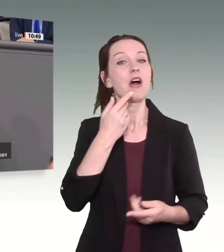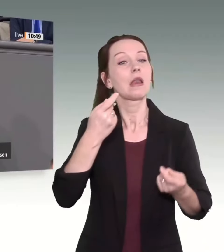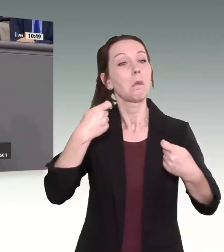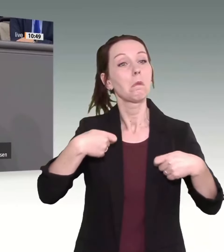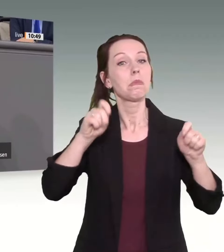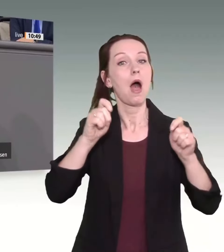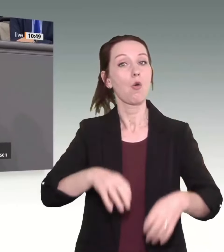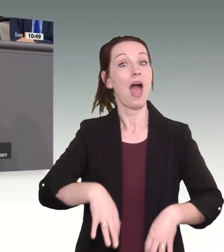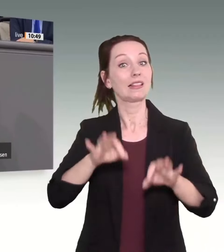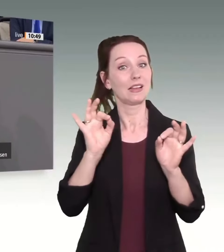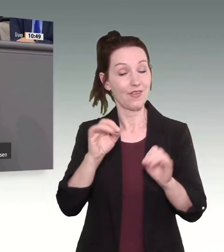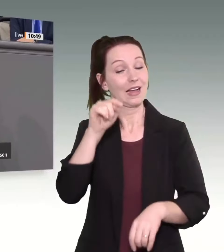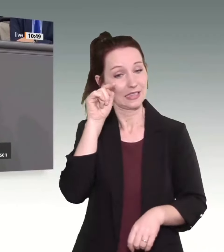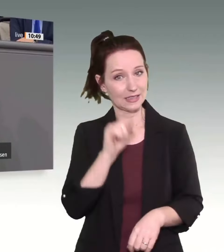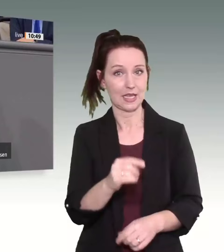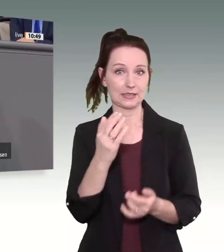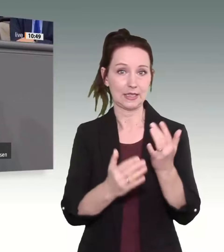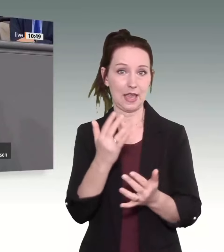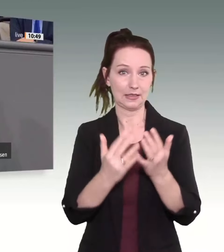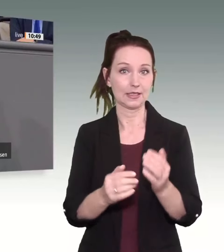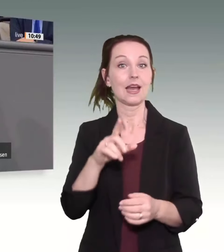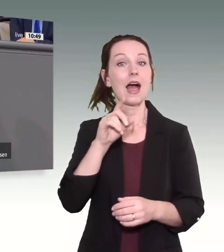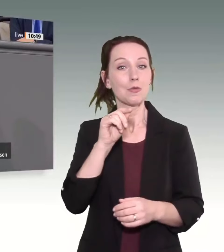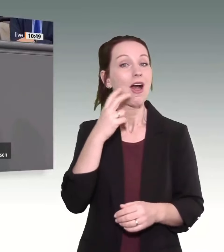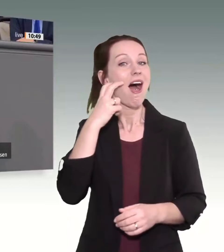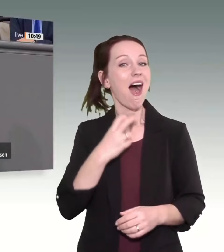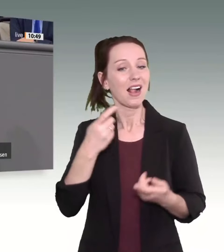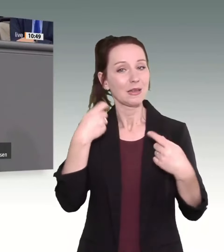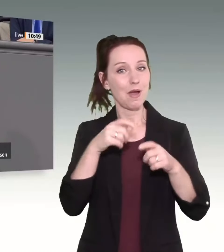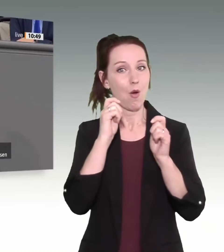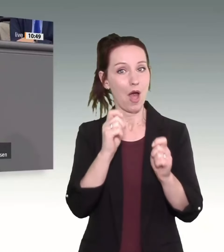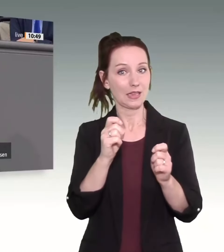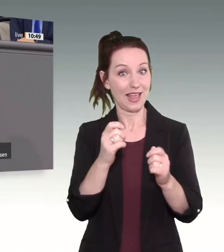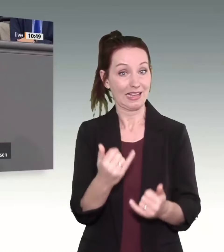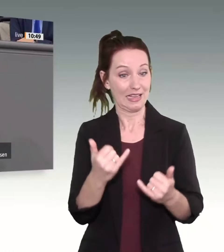Bauanträge, die jetzt begonnen werden, profitieren von dieser Steuersenkung.